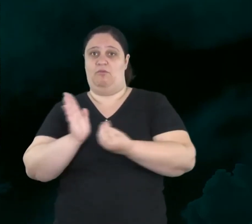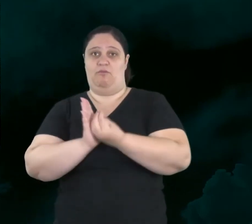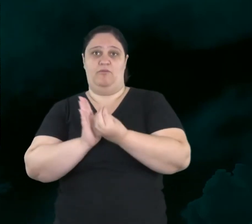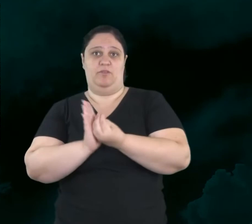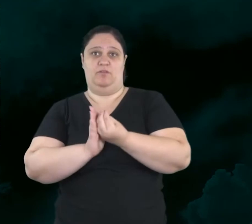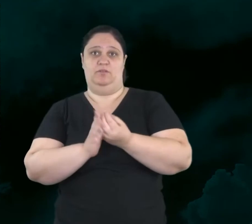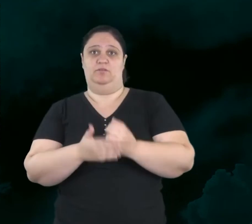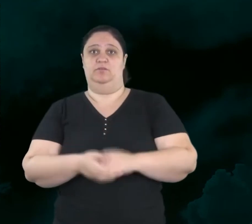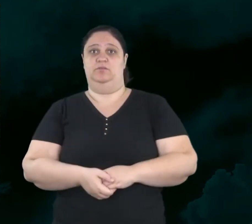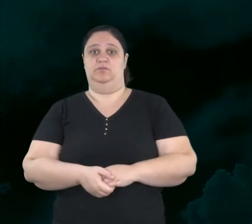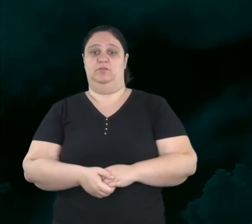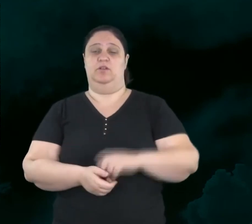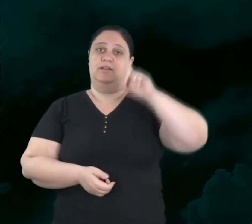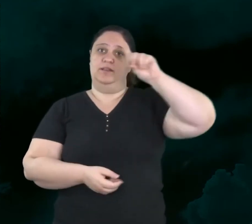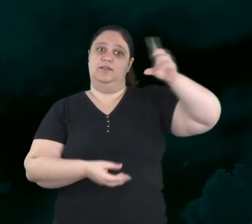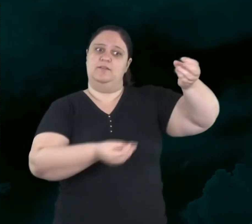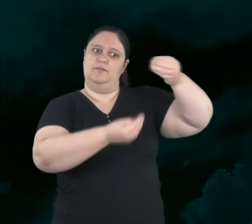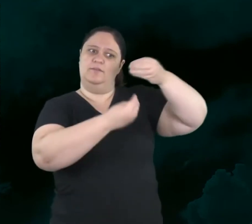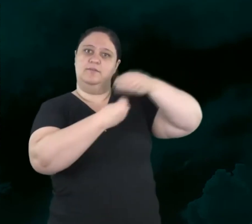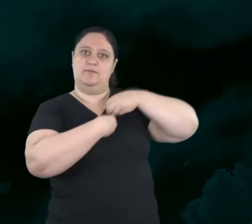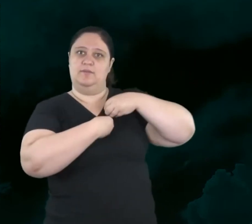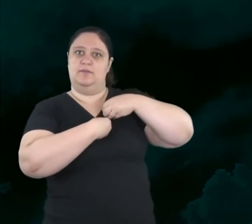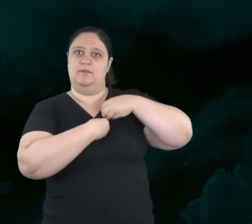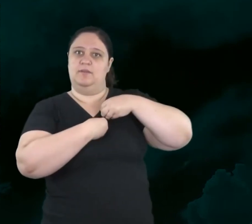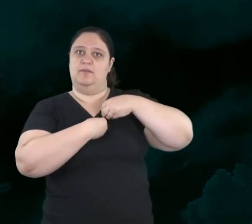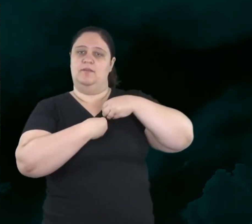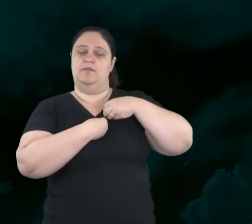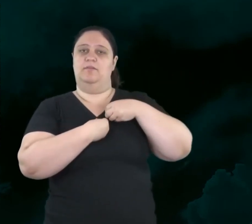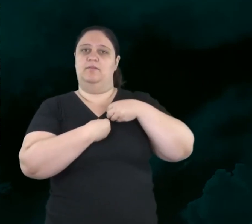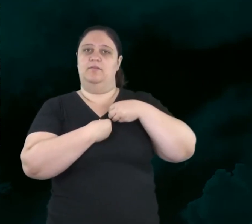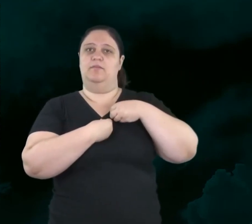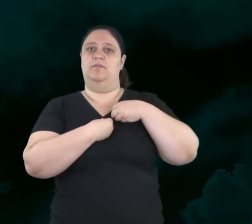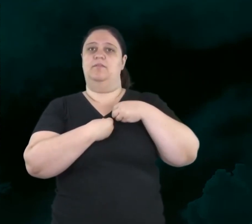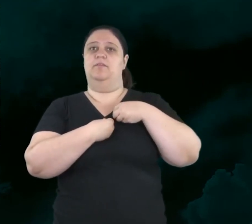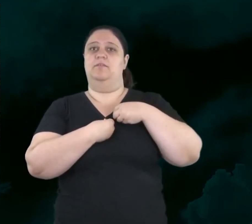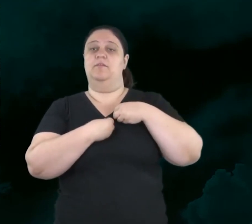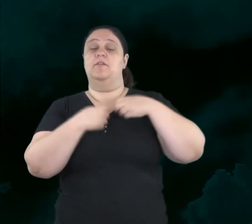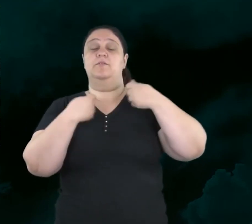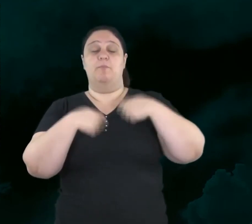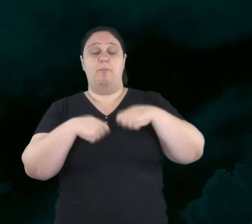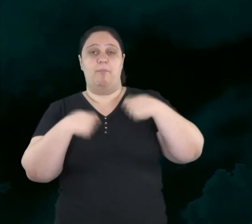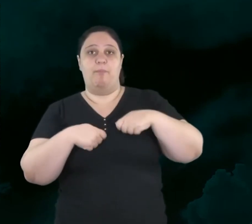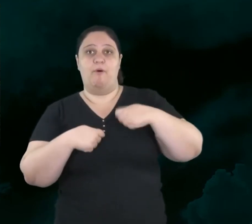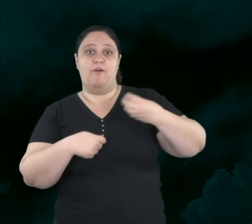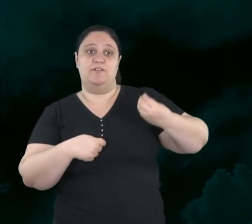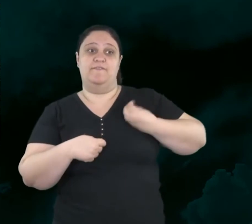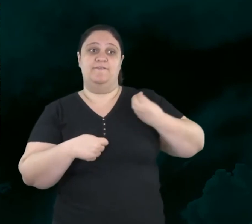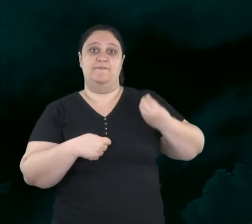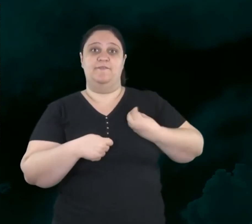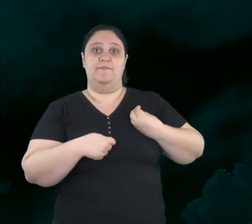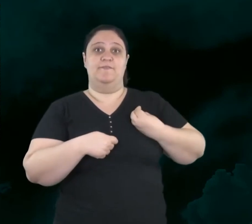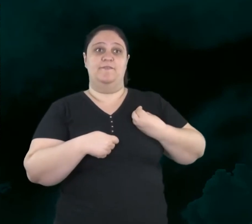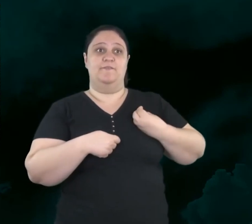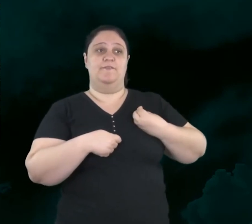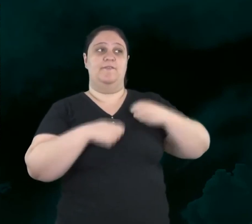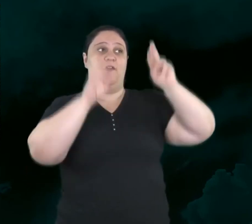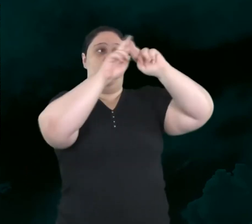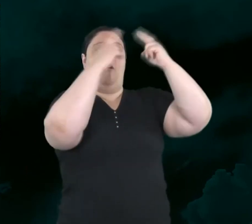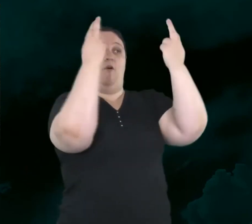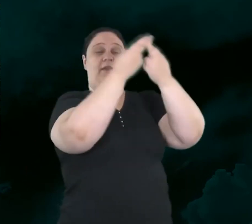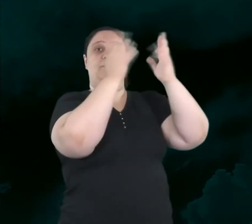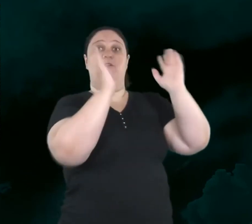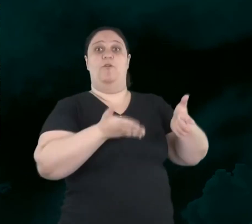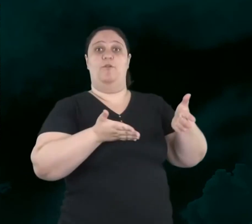esse privilégio de poder viver a realidade do reino dos céus na verdadeira vida da igreja. Que